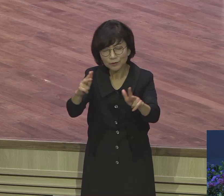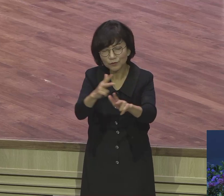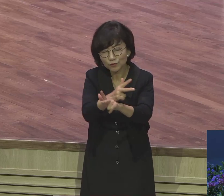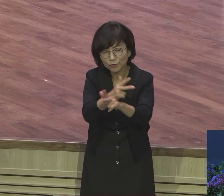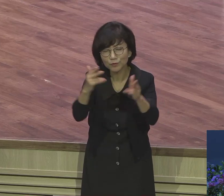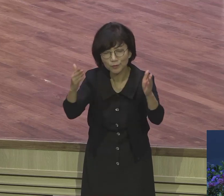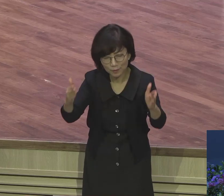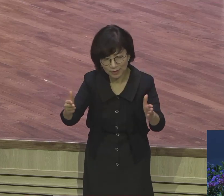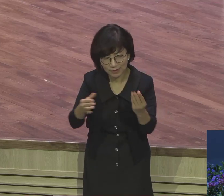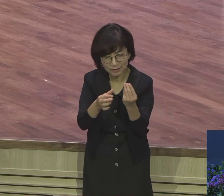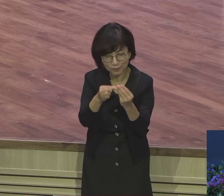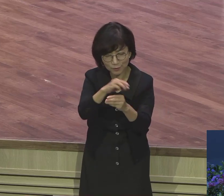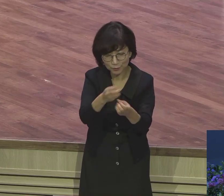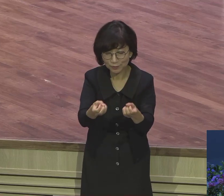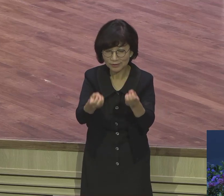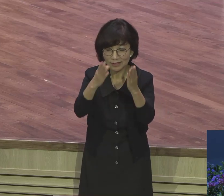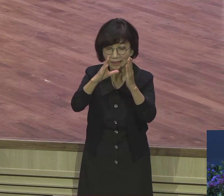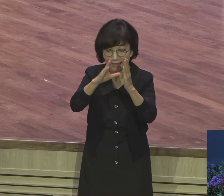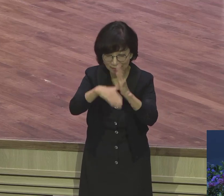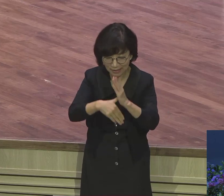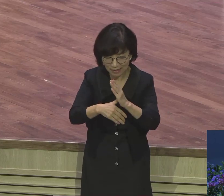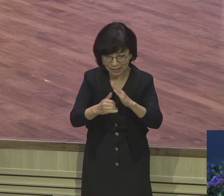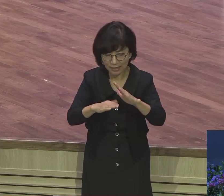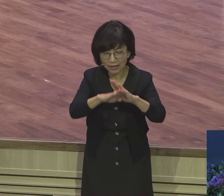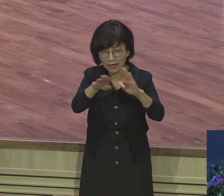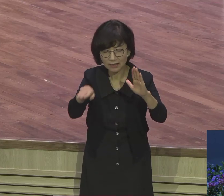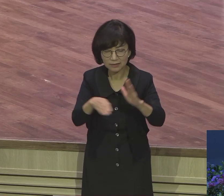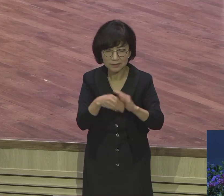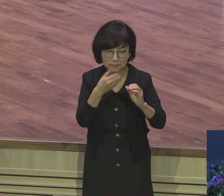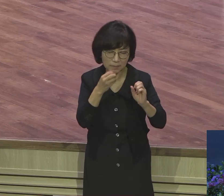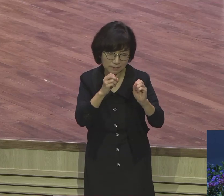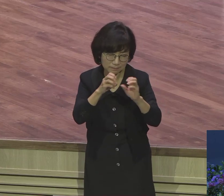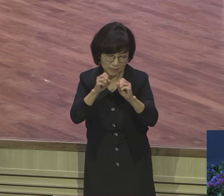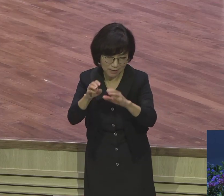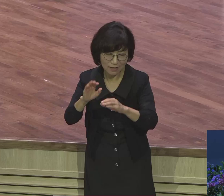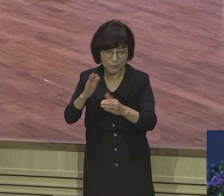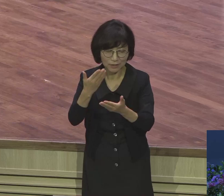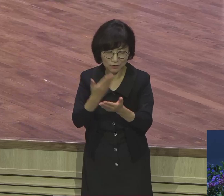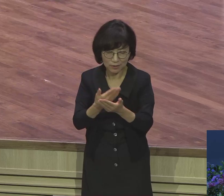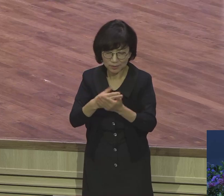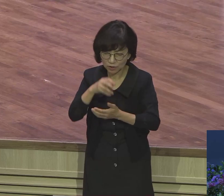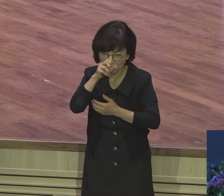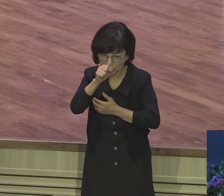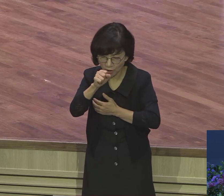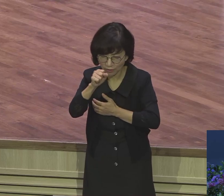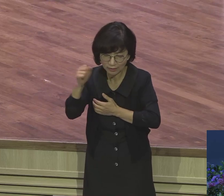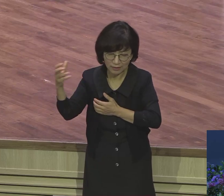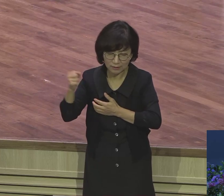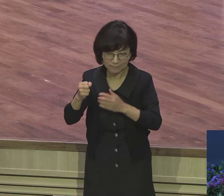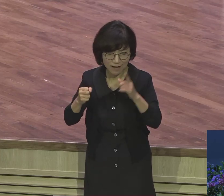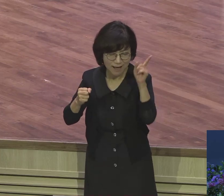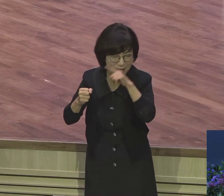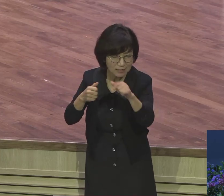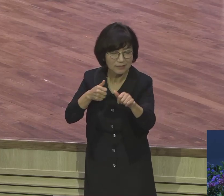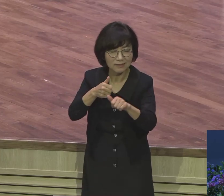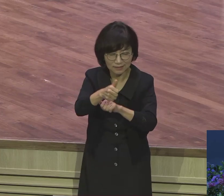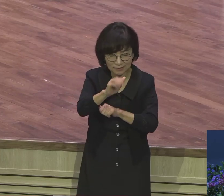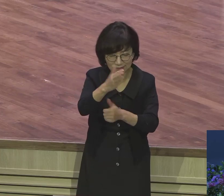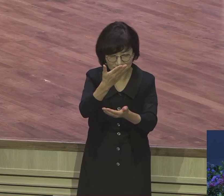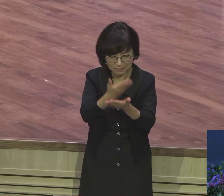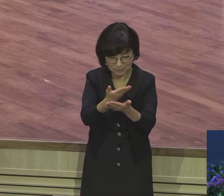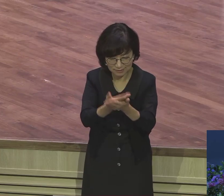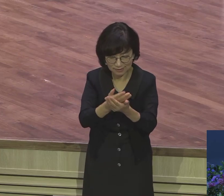명절인데 정말로 가문 복음화가 이루어진 뒤 선으로 악을 이긴 자들을 대게 도와주옵사사 어느 현장 가든지